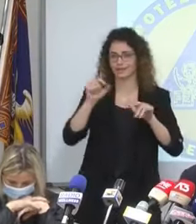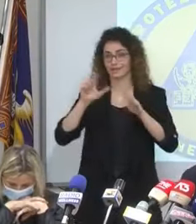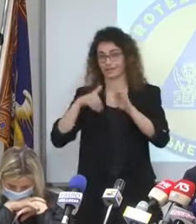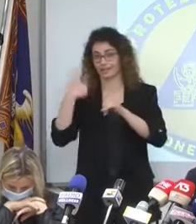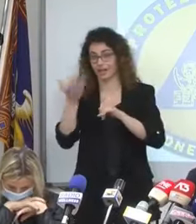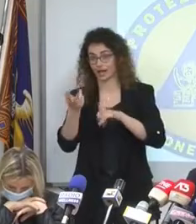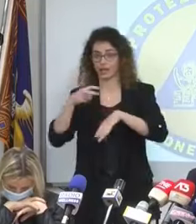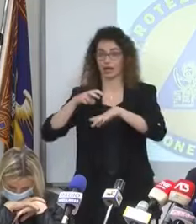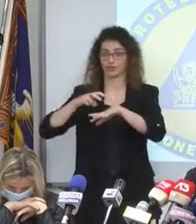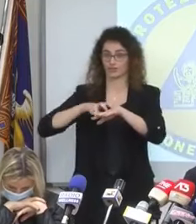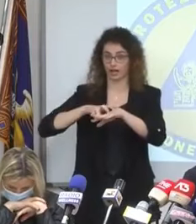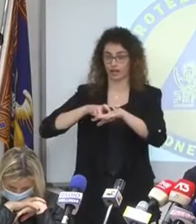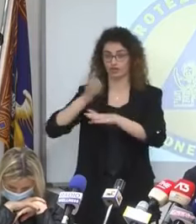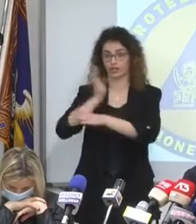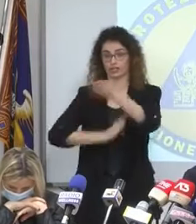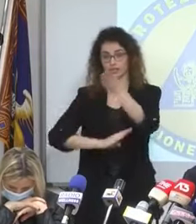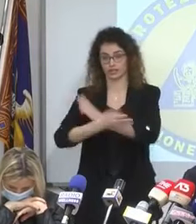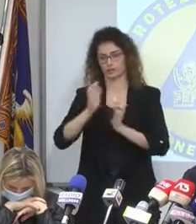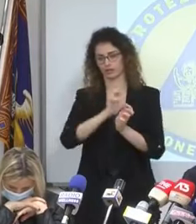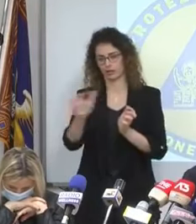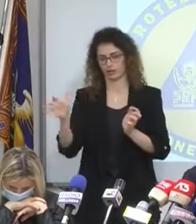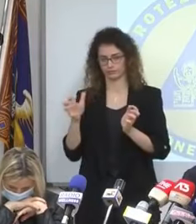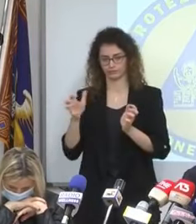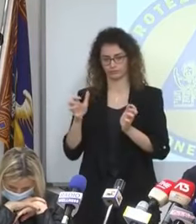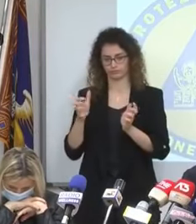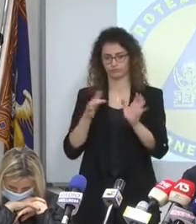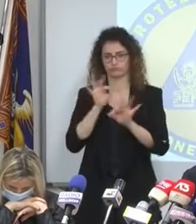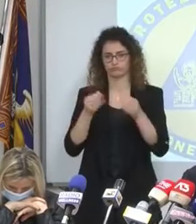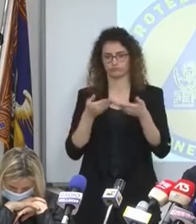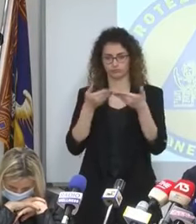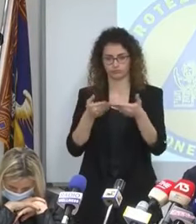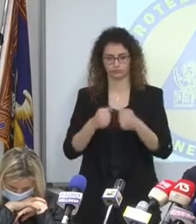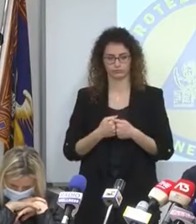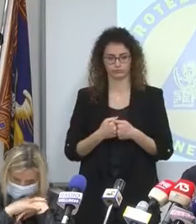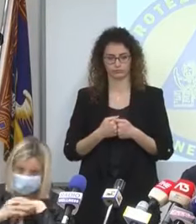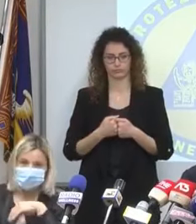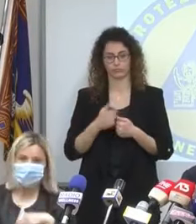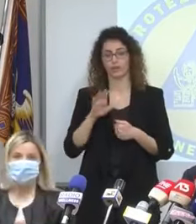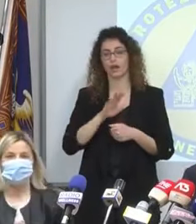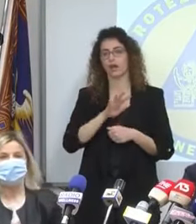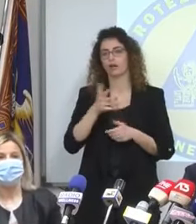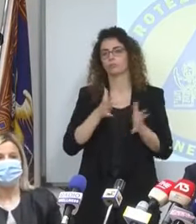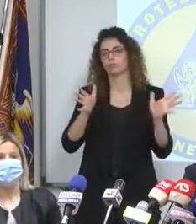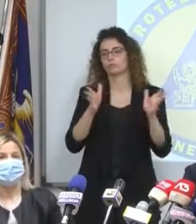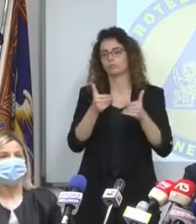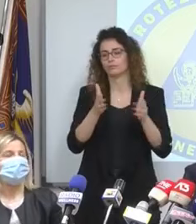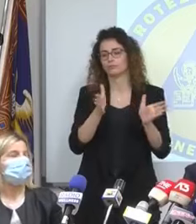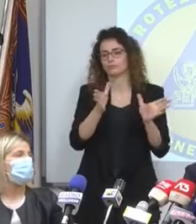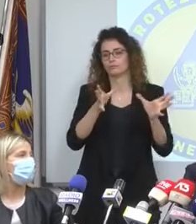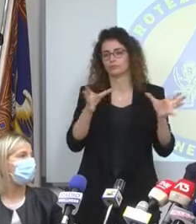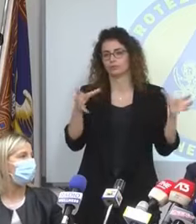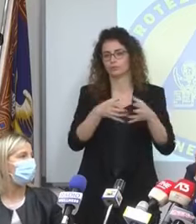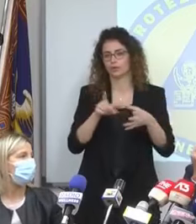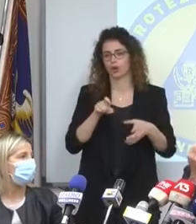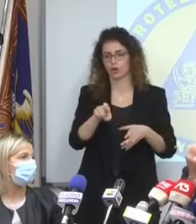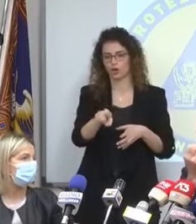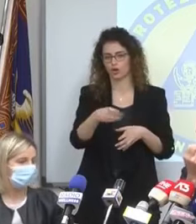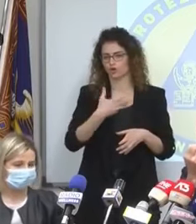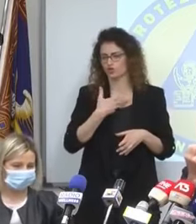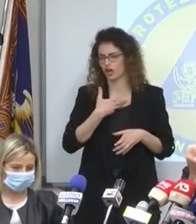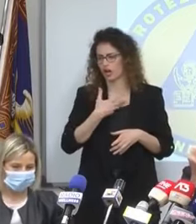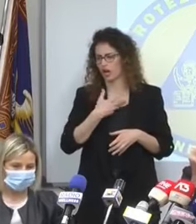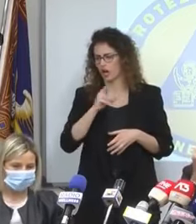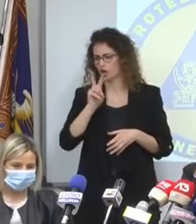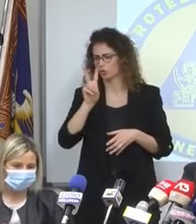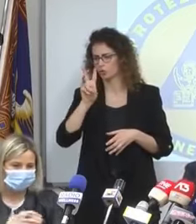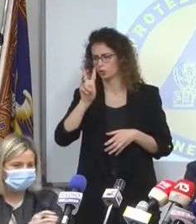70, fragili, disabilità eccetera, caregiver. E poi gli oncologici, abbiamo 2000 accompagnatori del 2005,